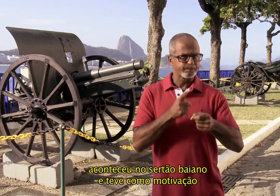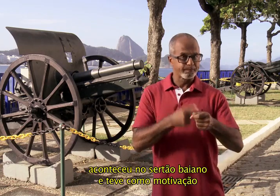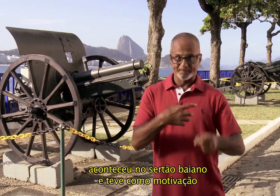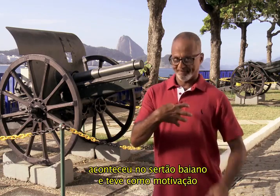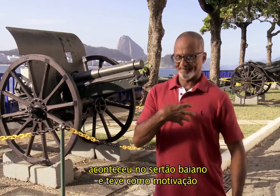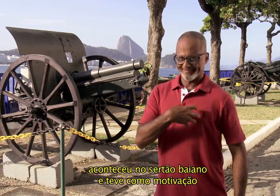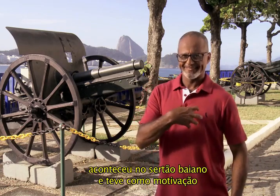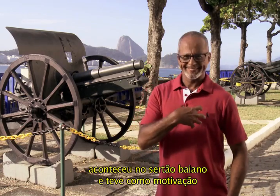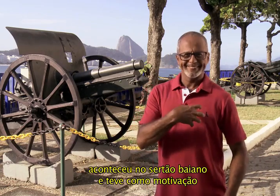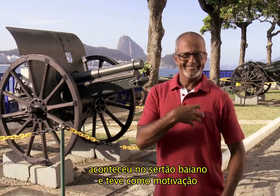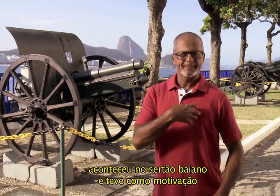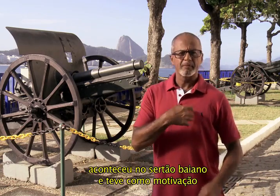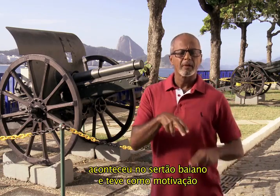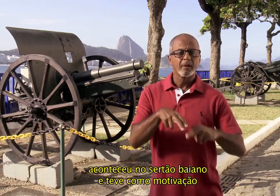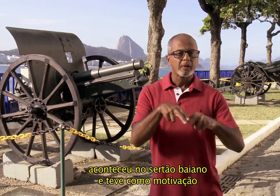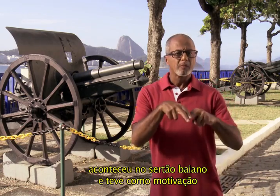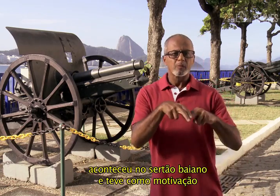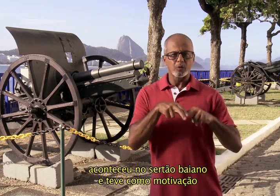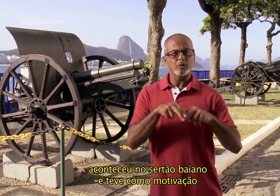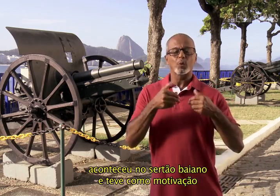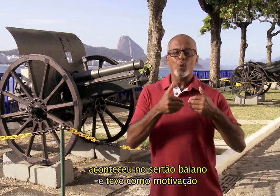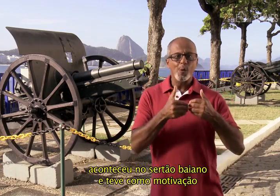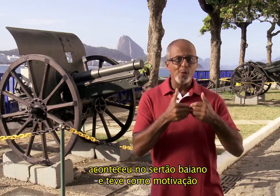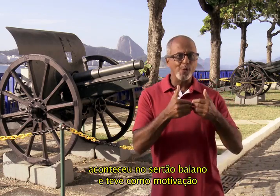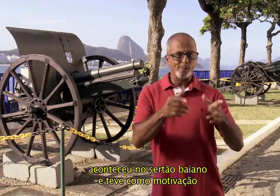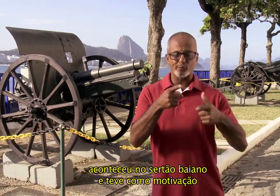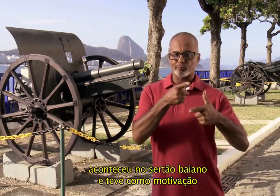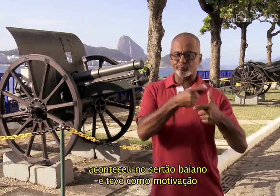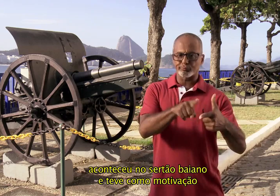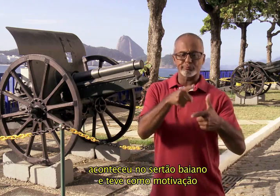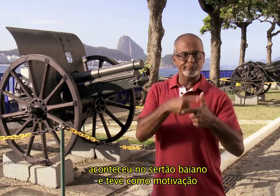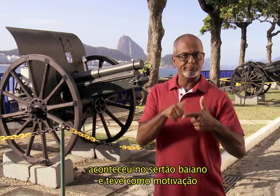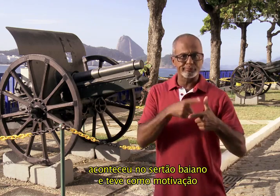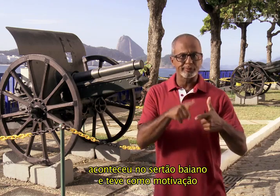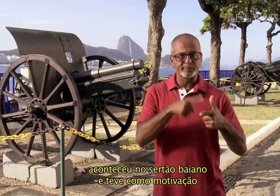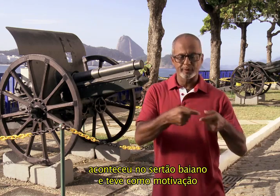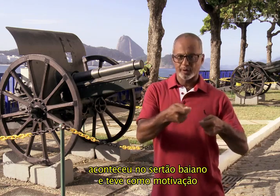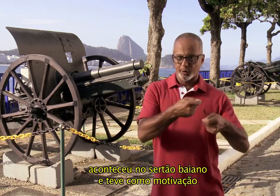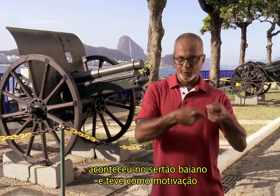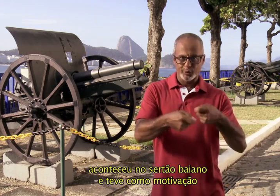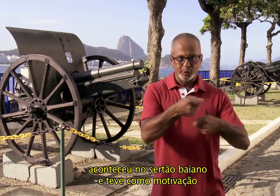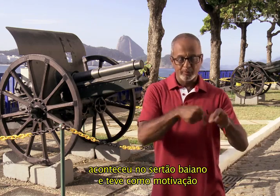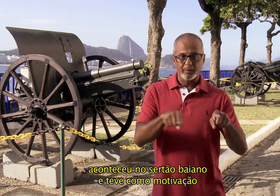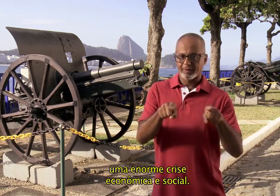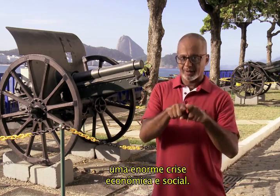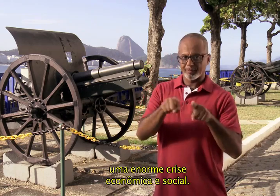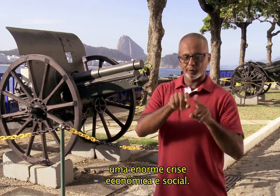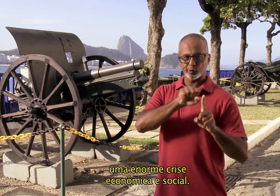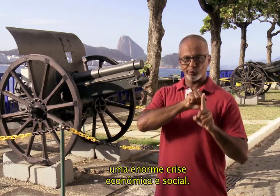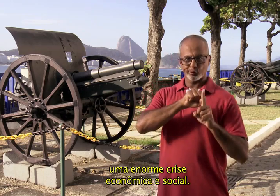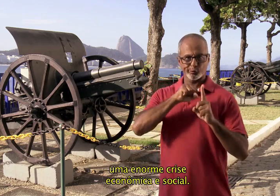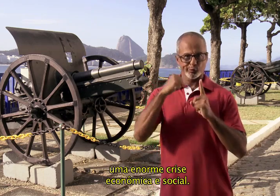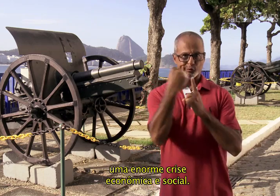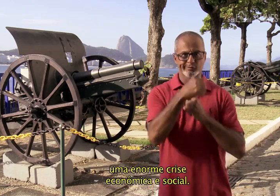aconteceu no sertão baiano e teve como motivação uma enorme